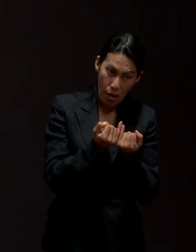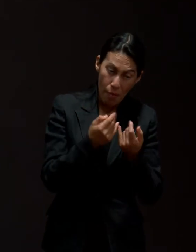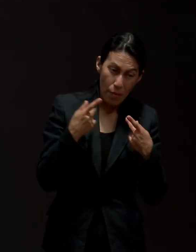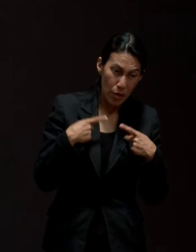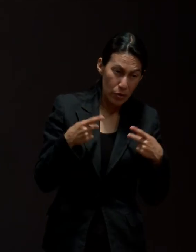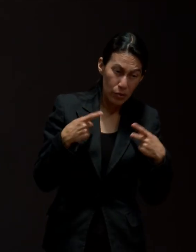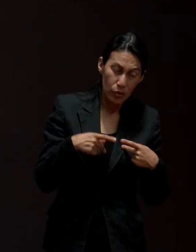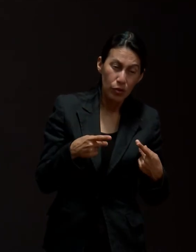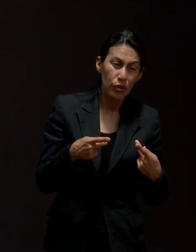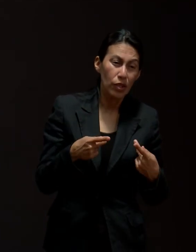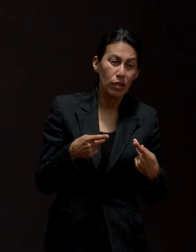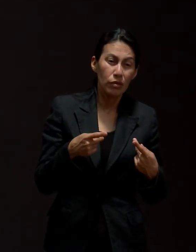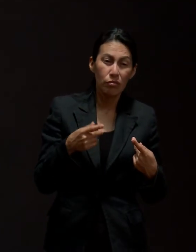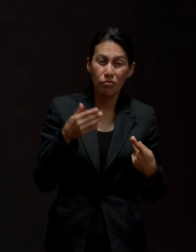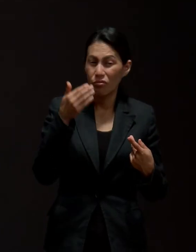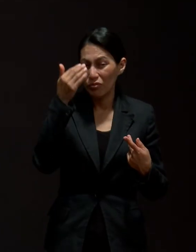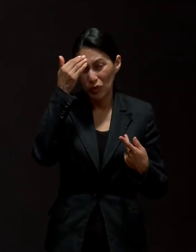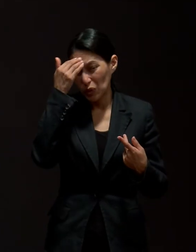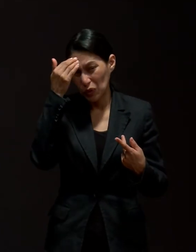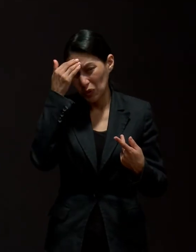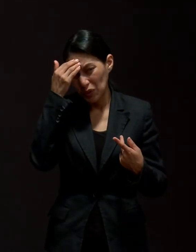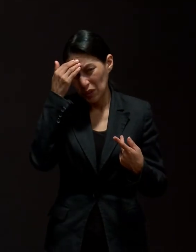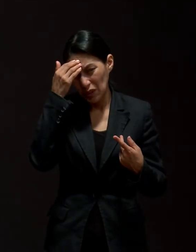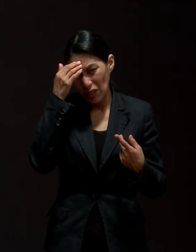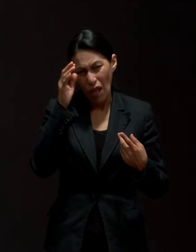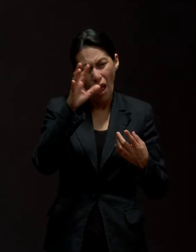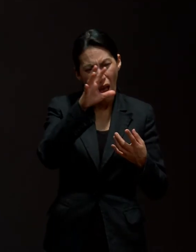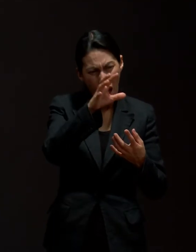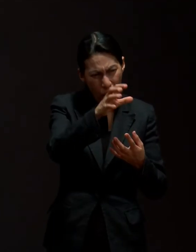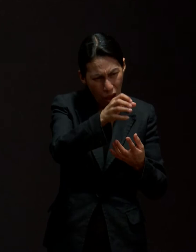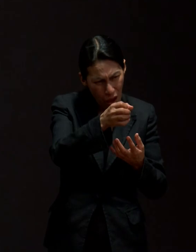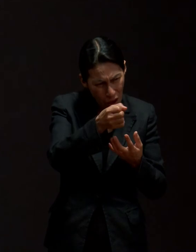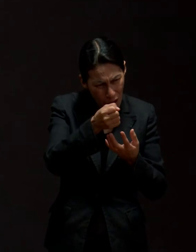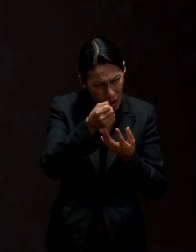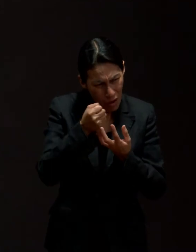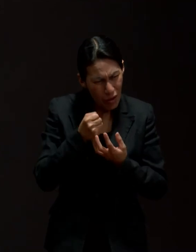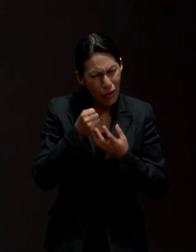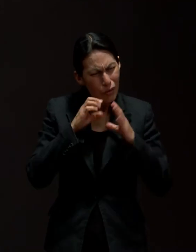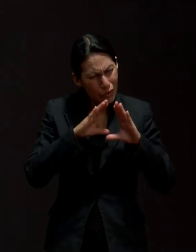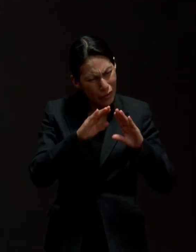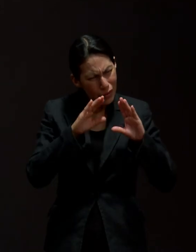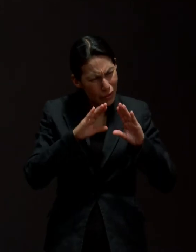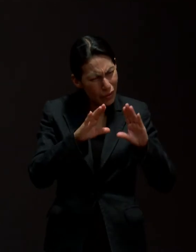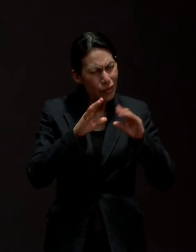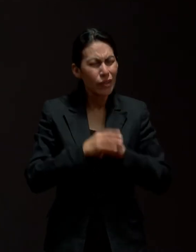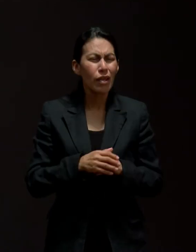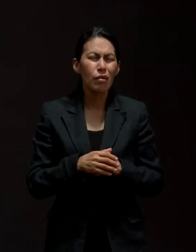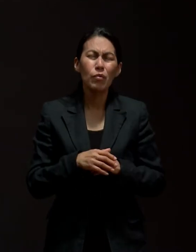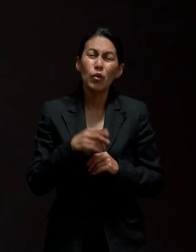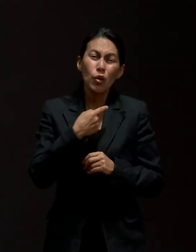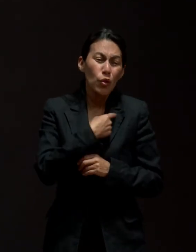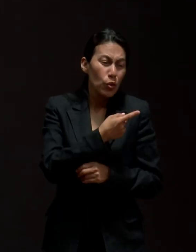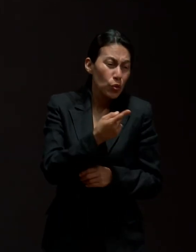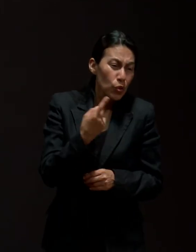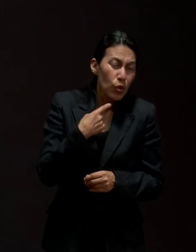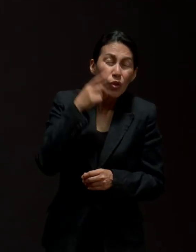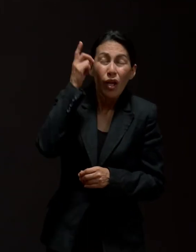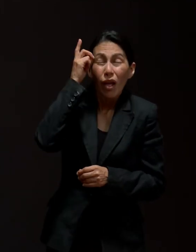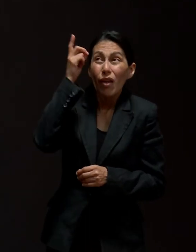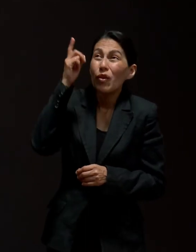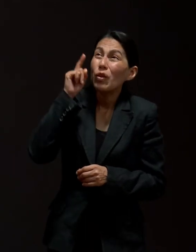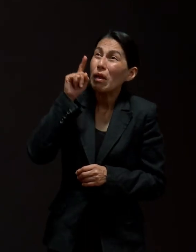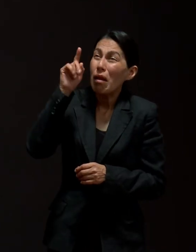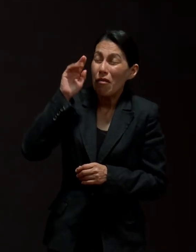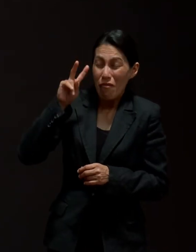también para alcanzar a personas que todavía no conocen del Dios verdadero que